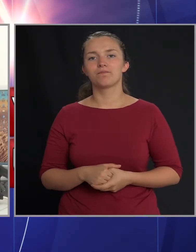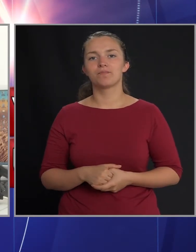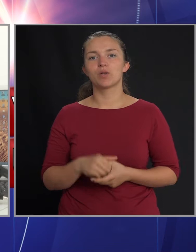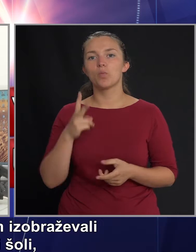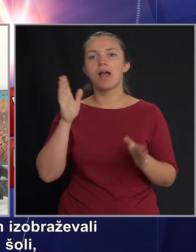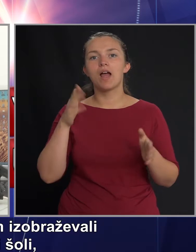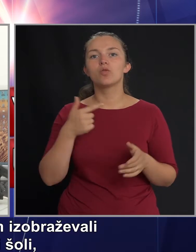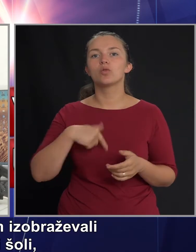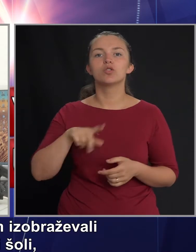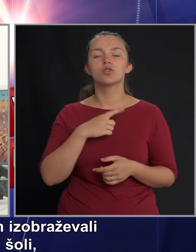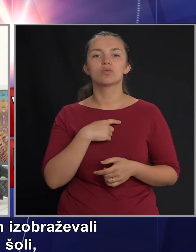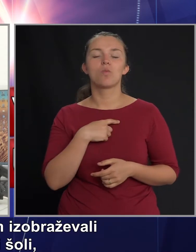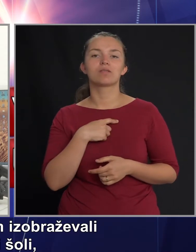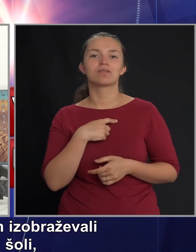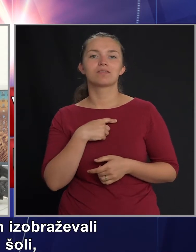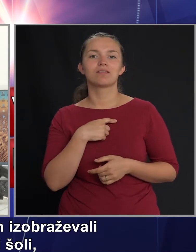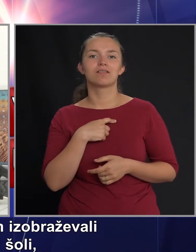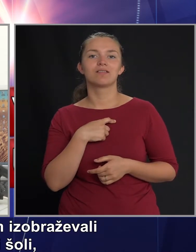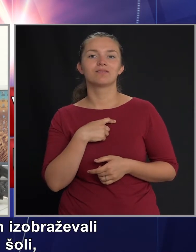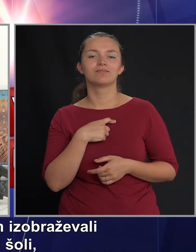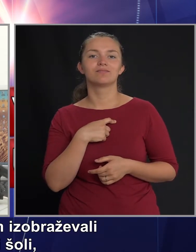V Makedoniji smo se